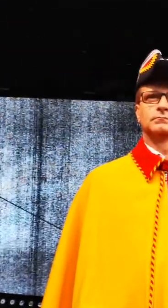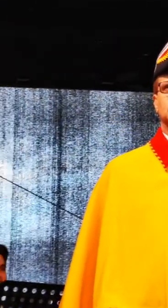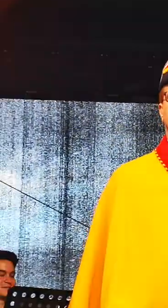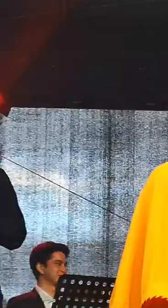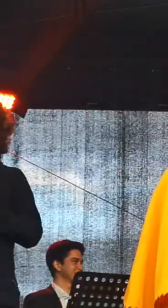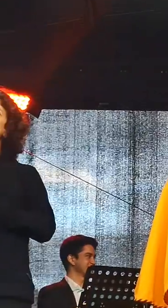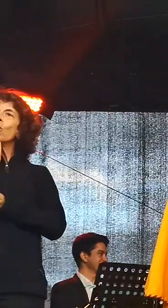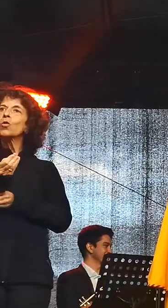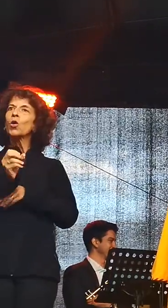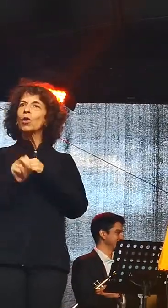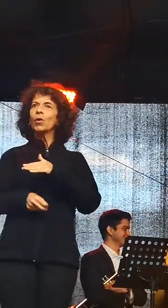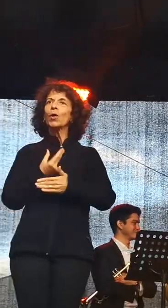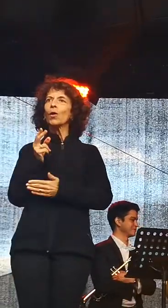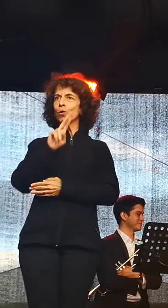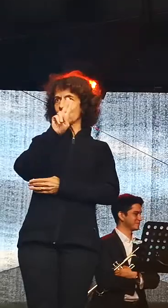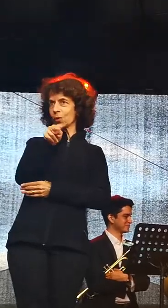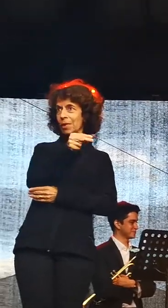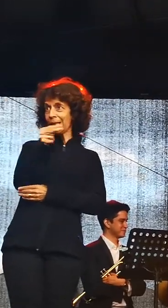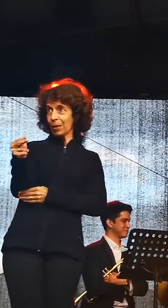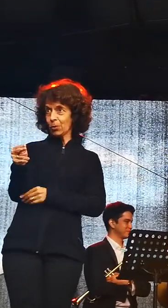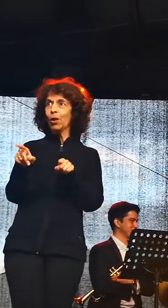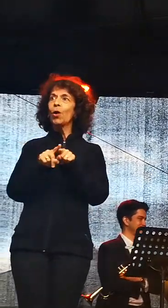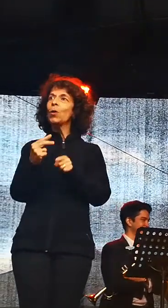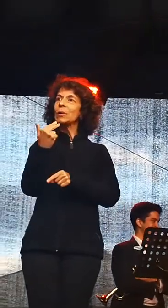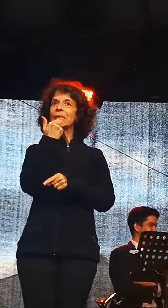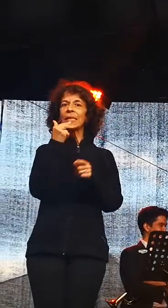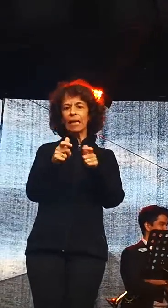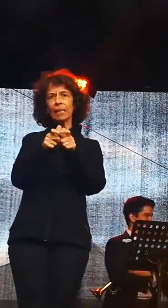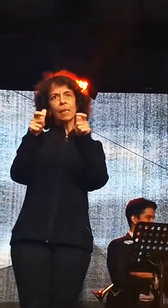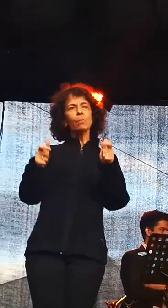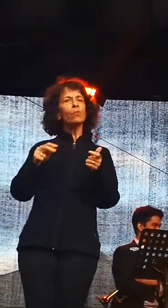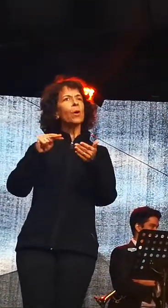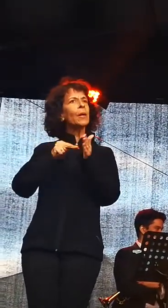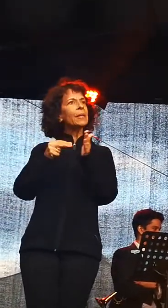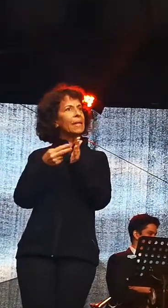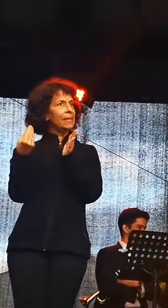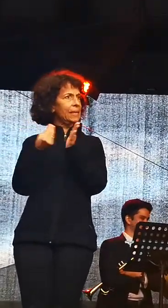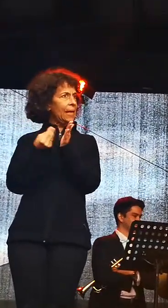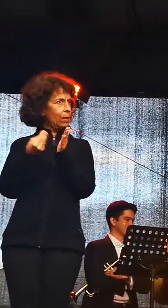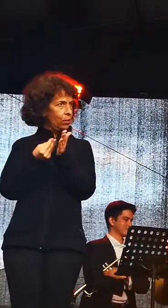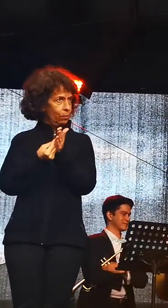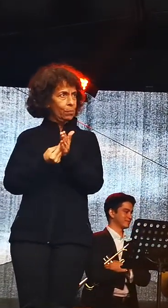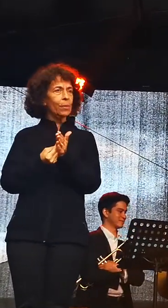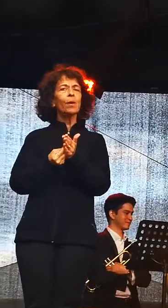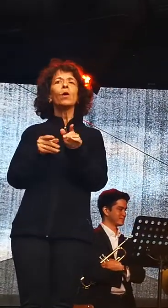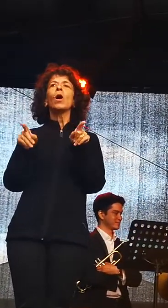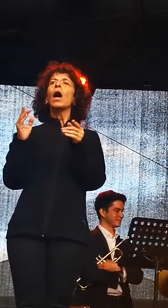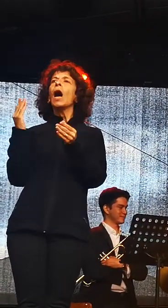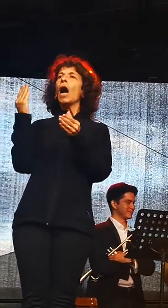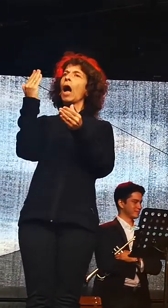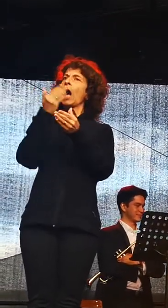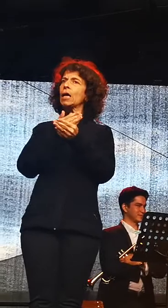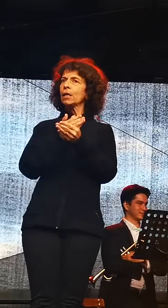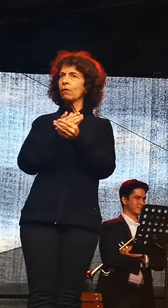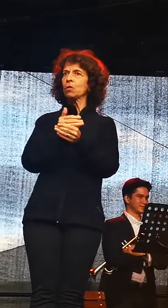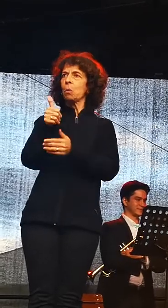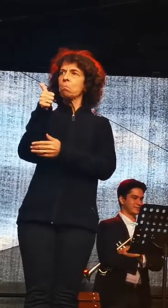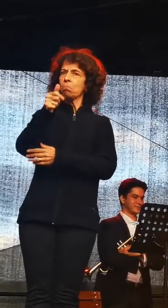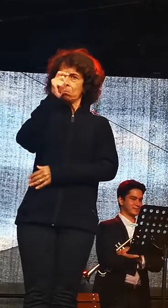à ses ressources naturelles, la qualité des infrastructures qu'elle met à disposition, une action honorable